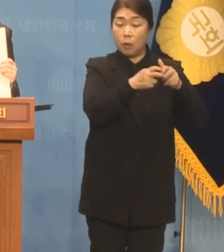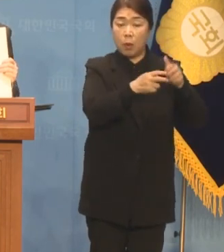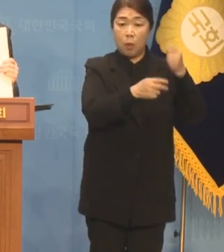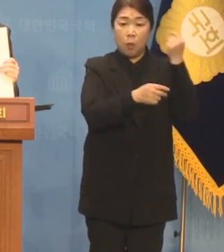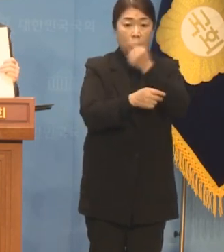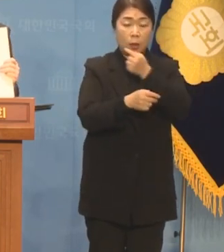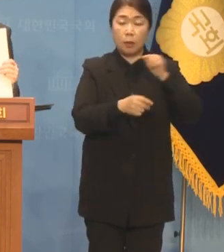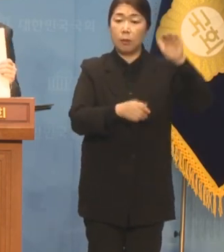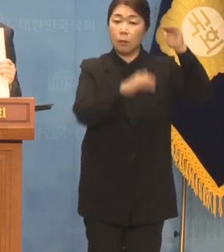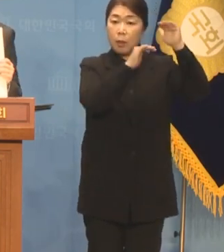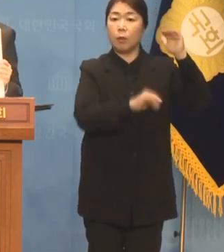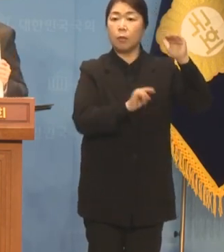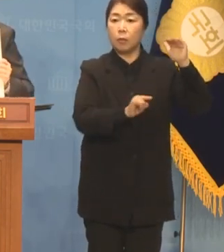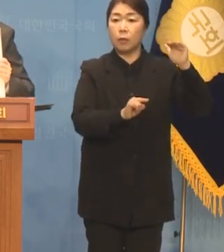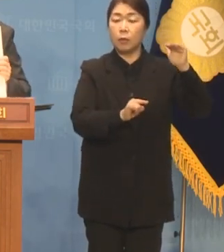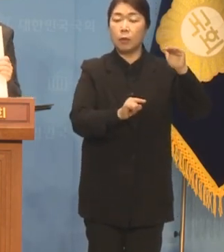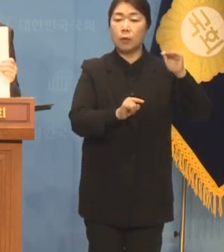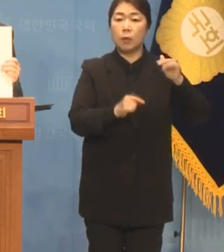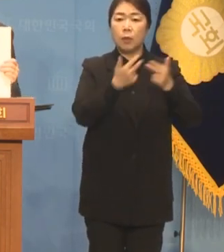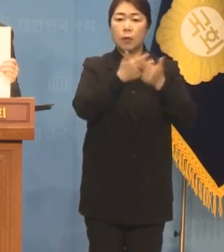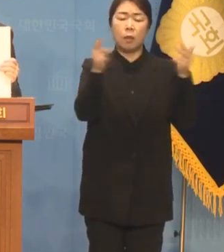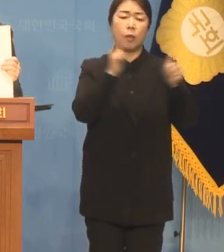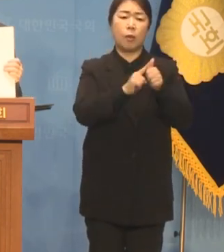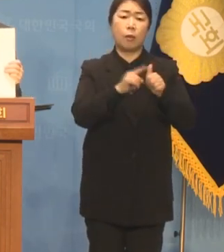확인한 이재명 대표의 상태는